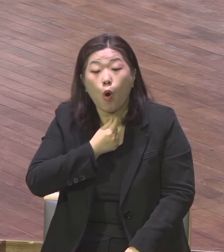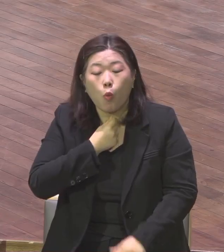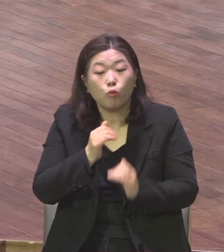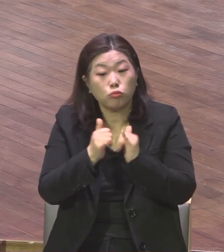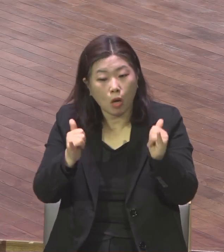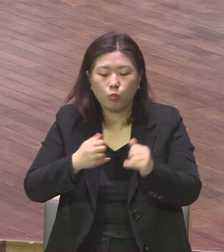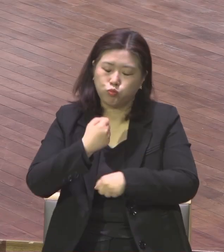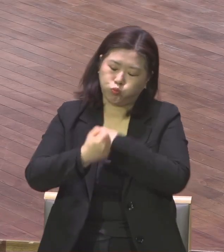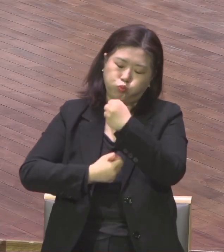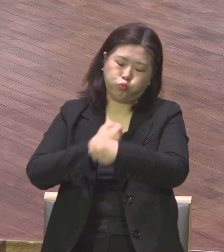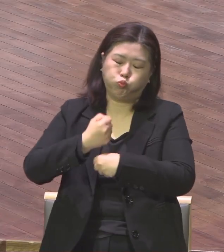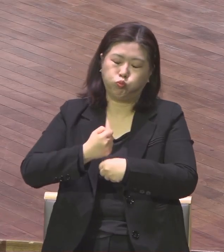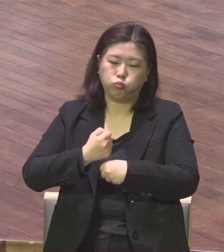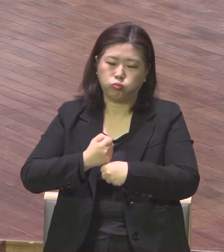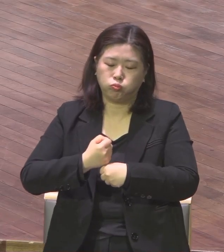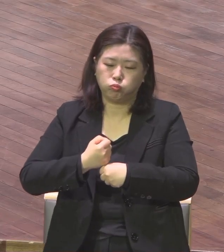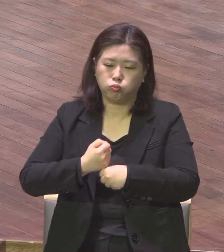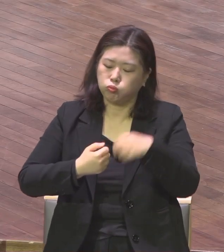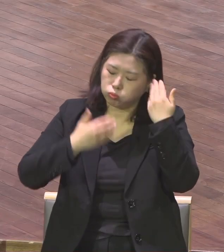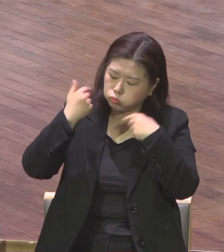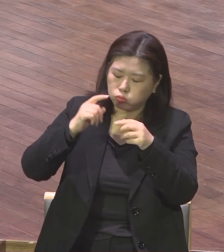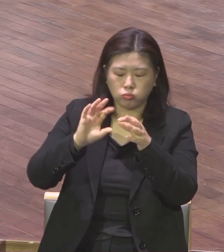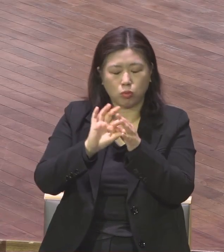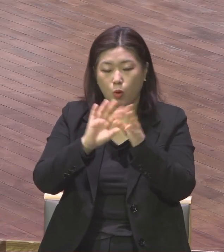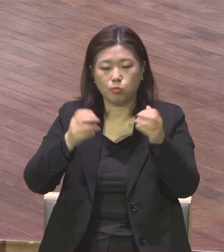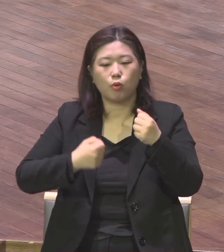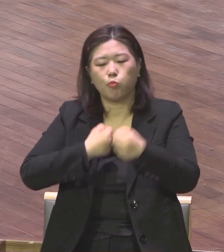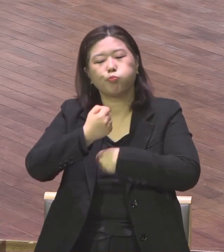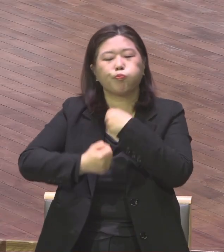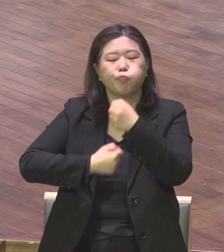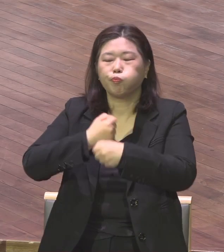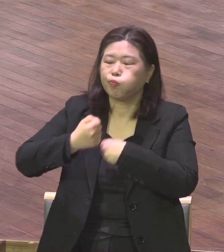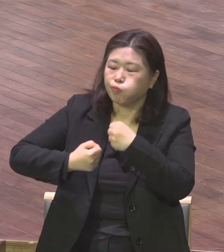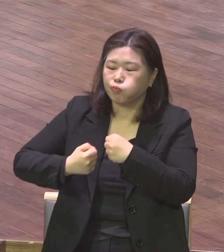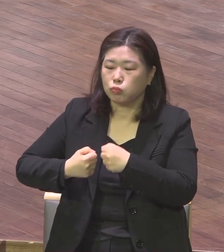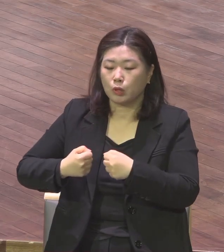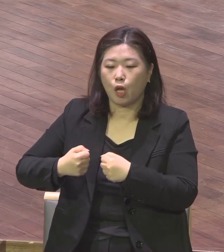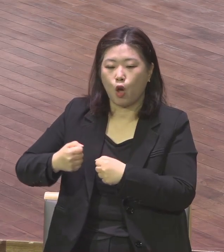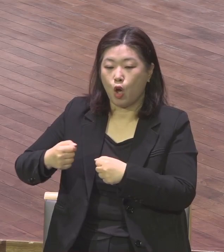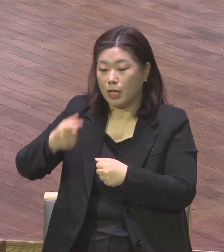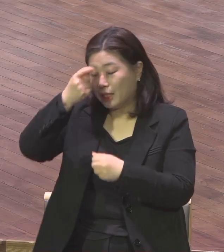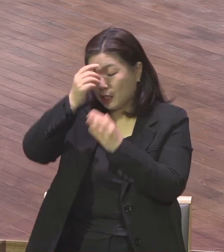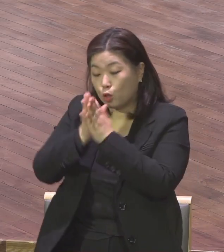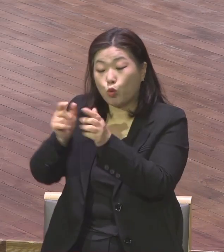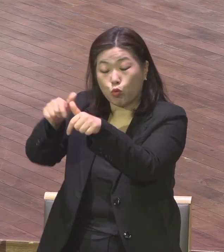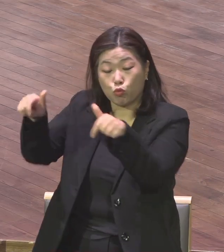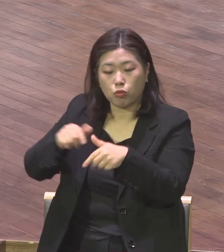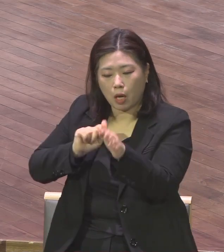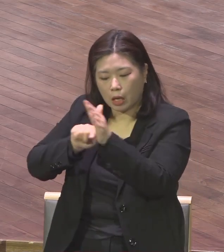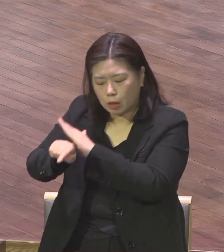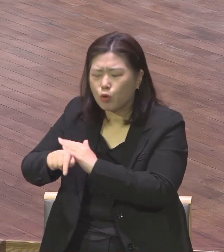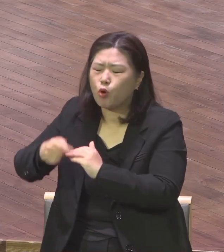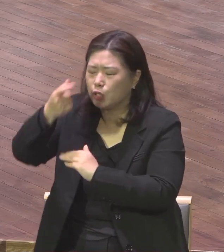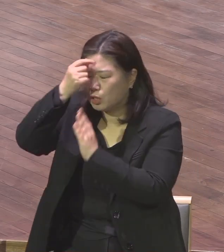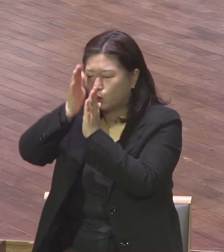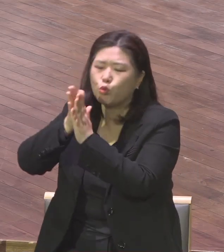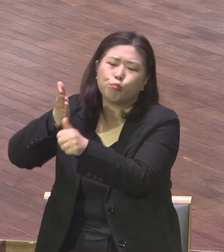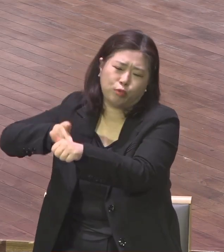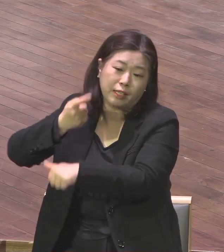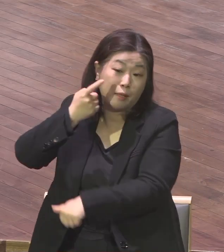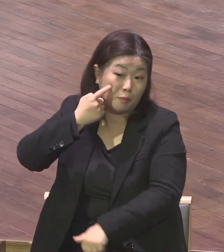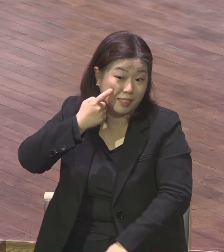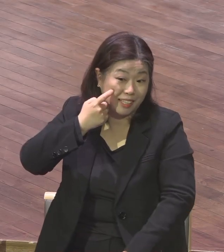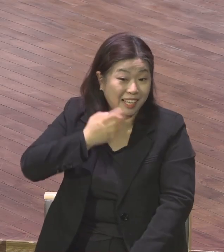안 할 뿐만 아니라 기도 좀 해주세요라는 요청도 하지 않습니다. 아예 기도 뭐 응답 자체를 믿지 않는데요. 기도 안